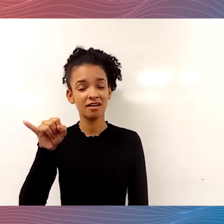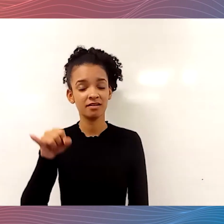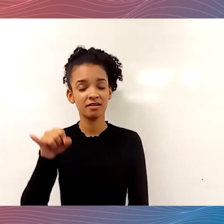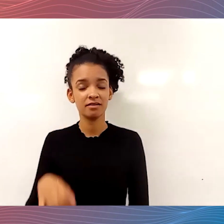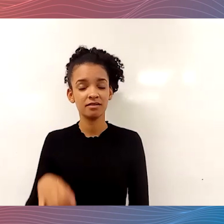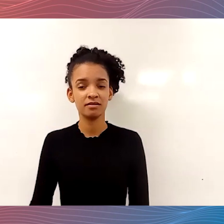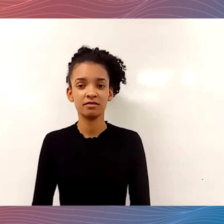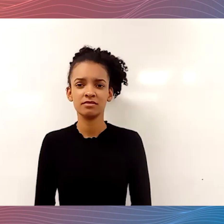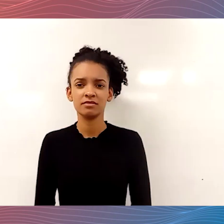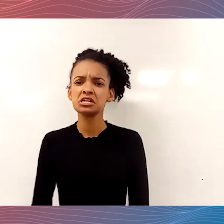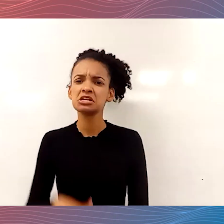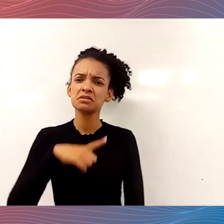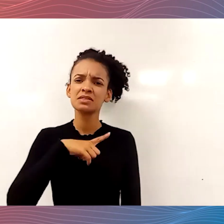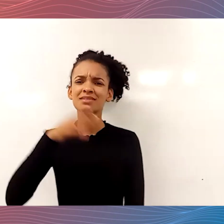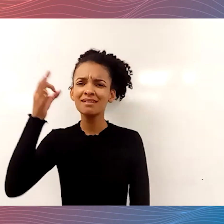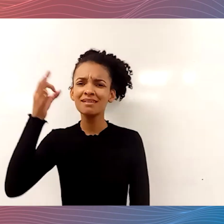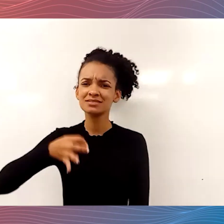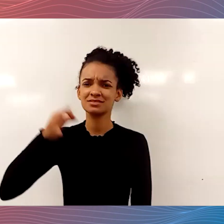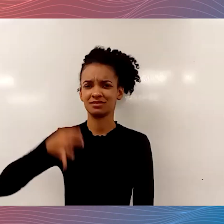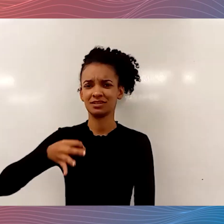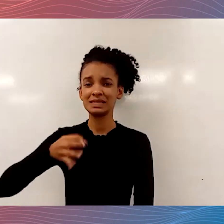sempre contra a palavra profética.